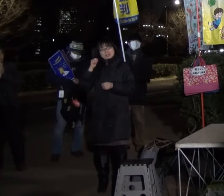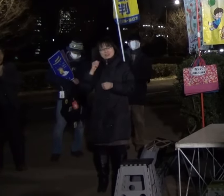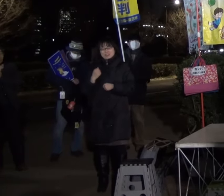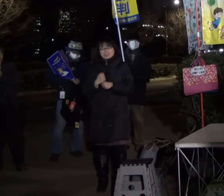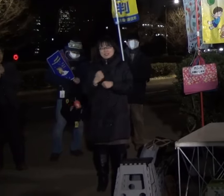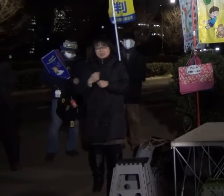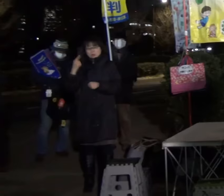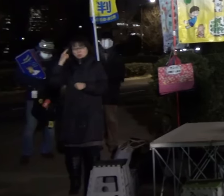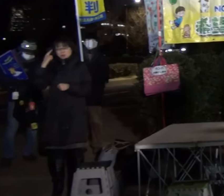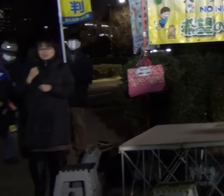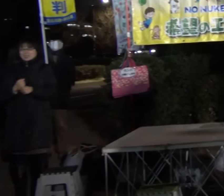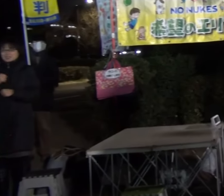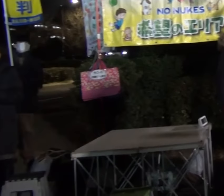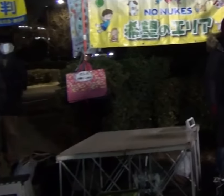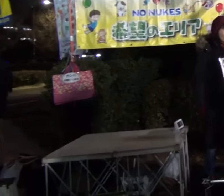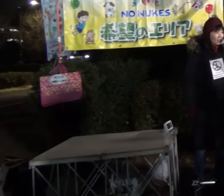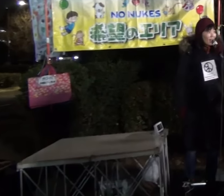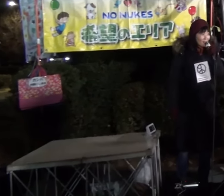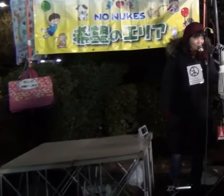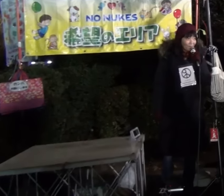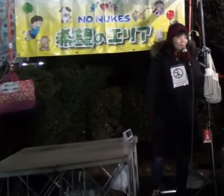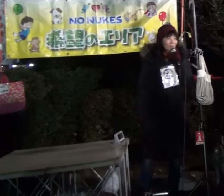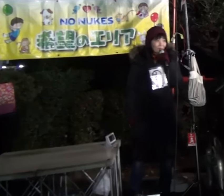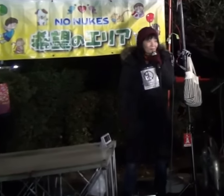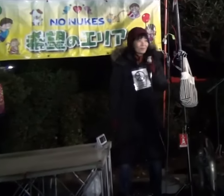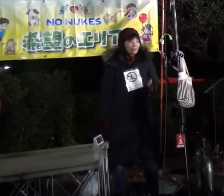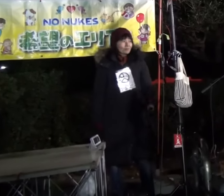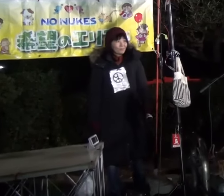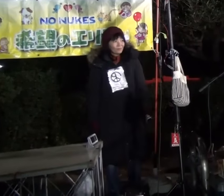いますが、よろしくお願いいたします。では